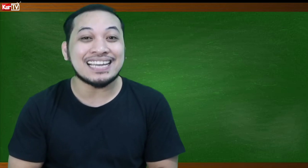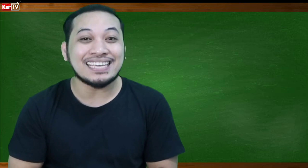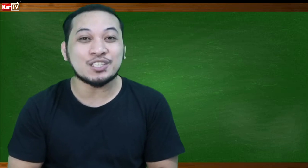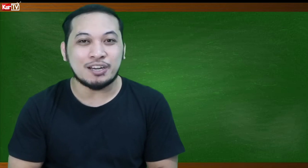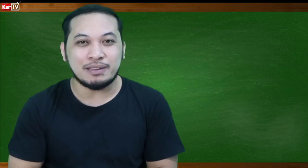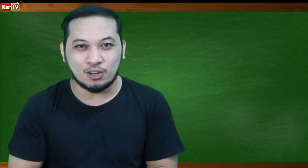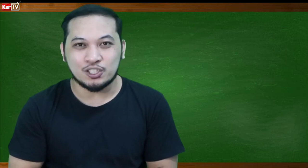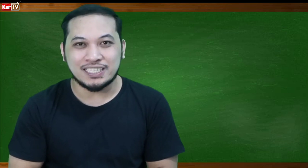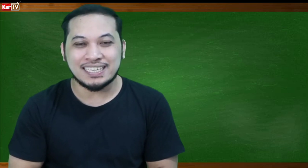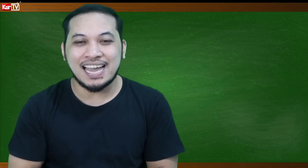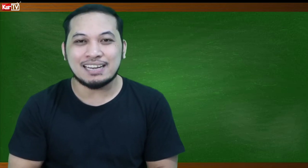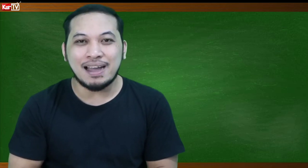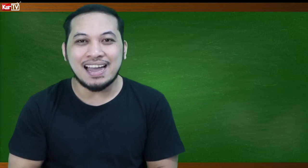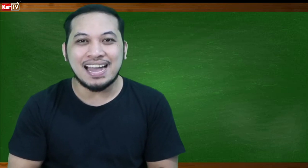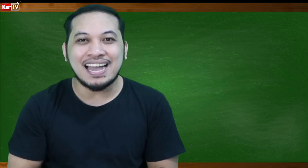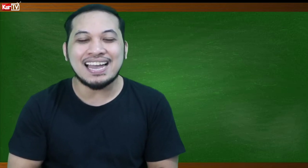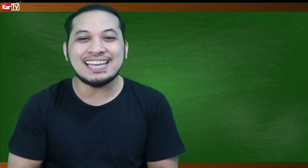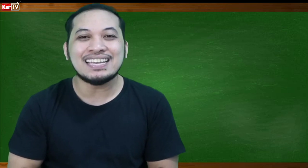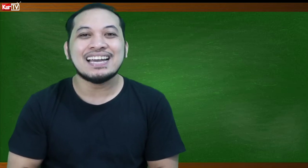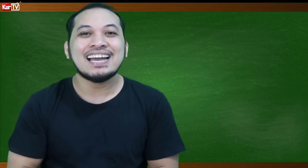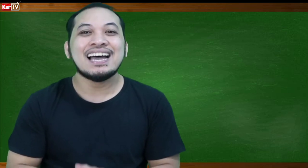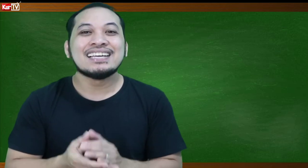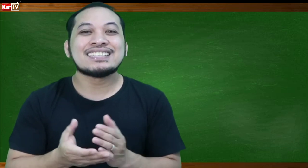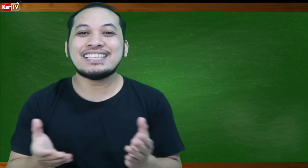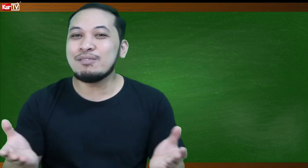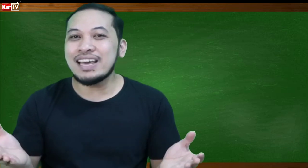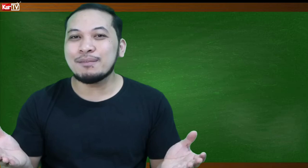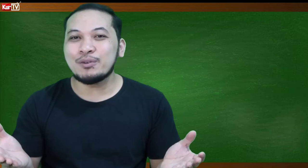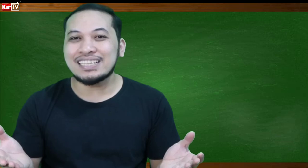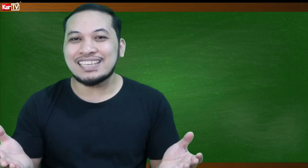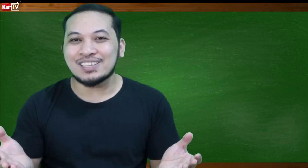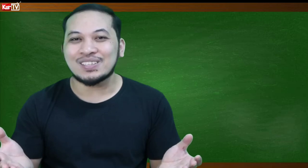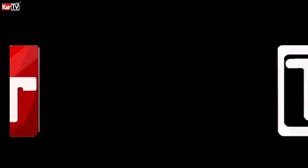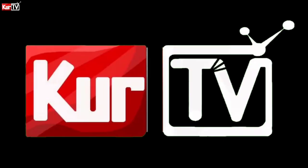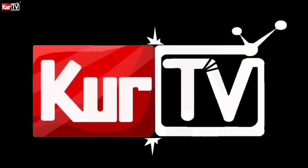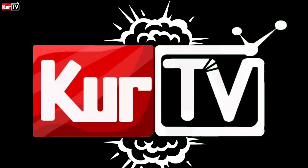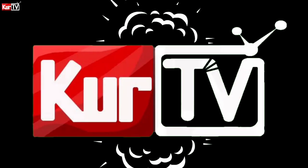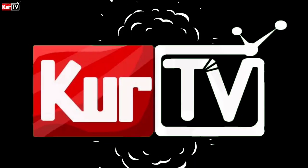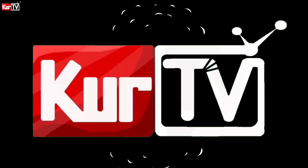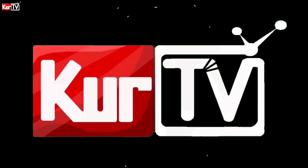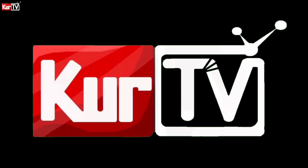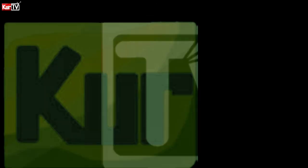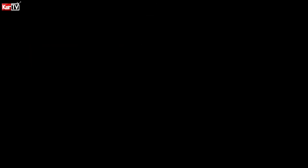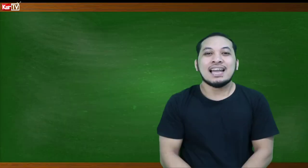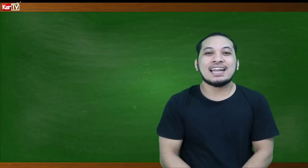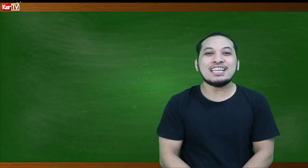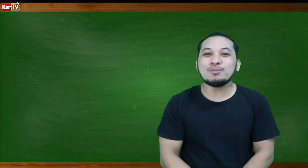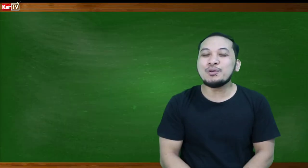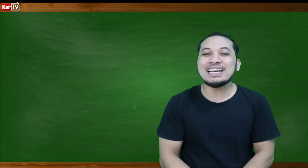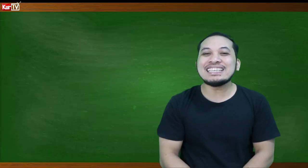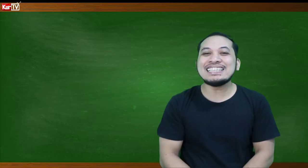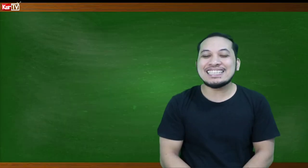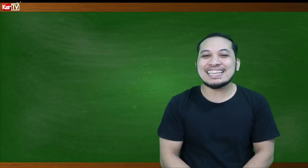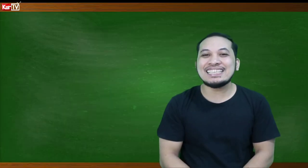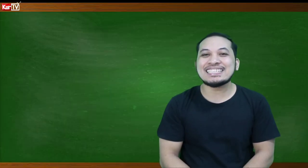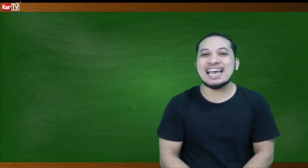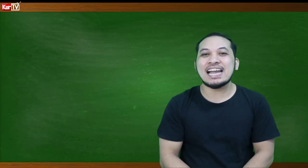science terminologies. Kaya naman, simulan na po natin ito. Ganito po natin isisenyas ang